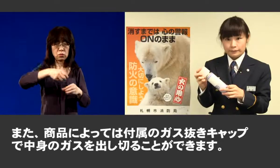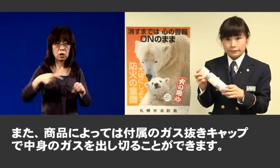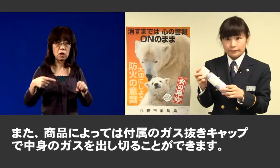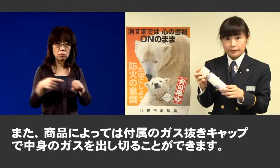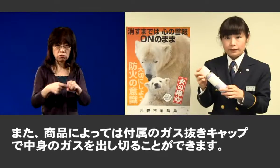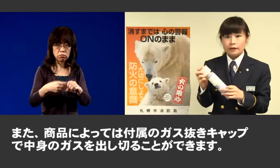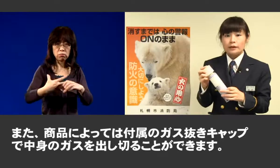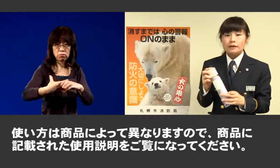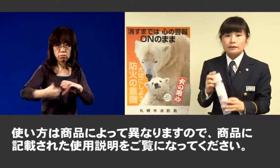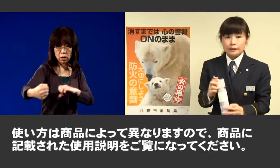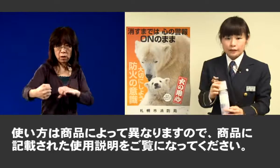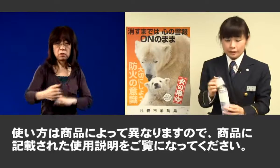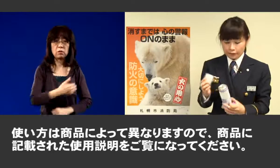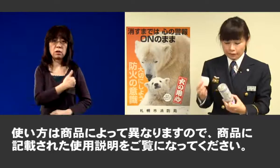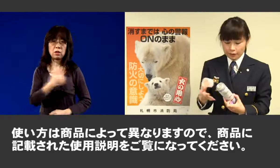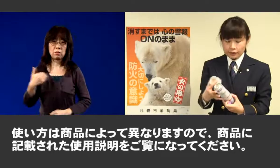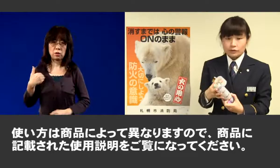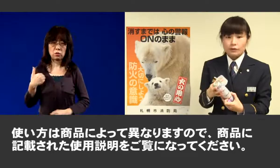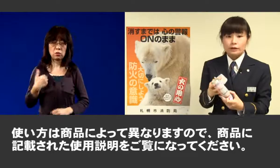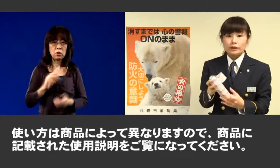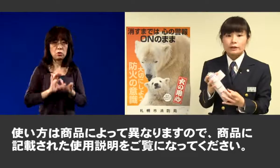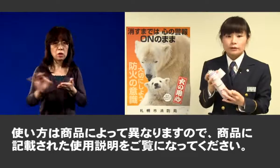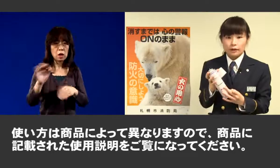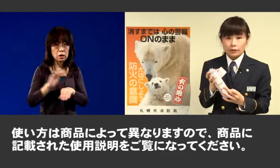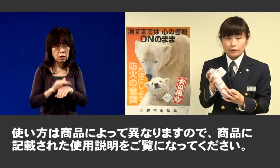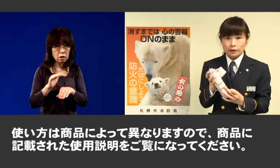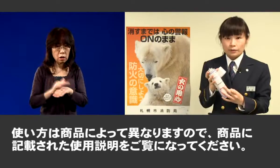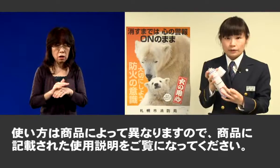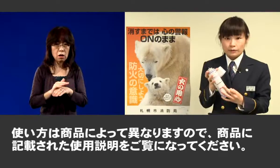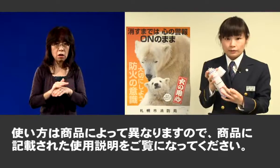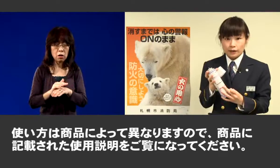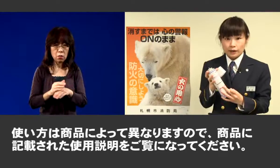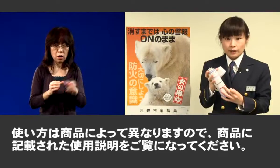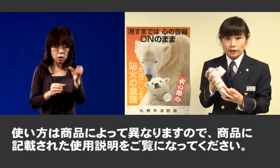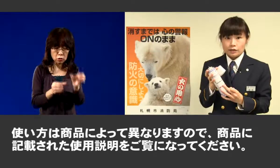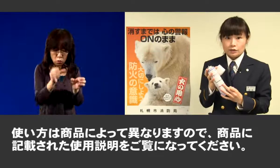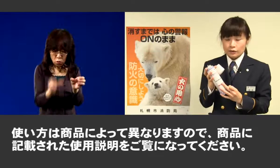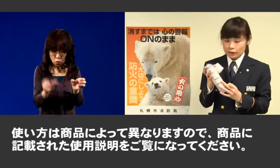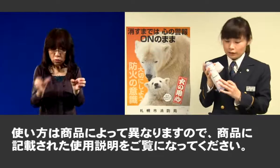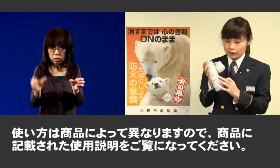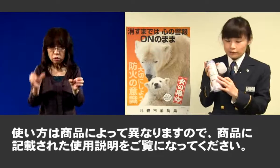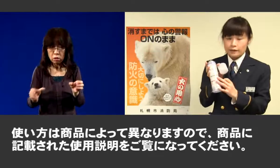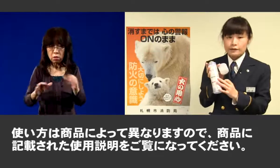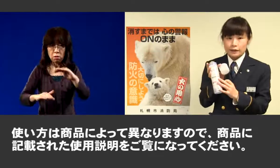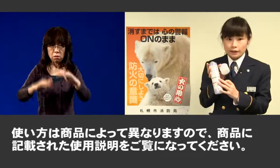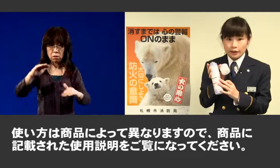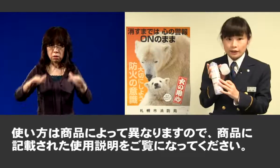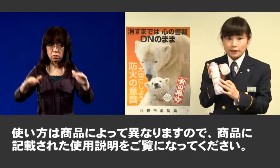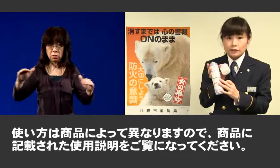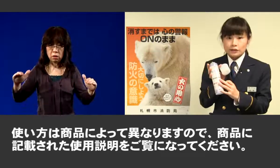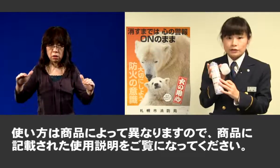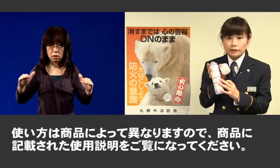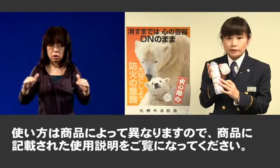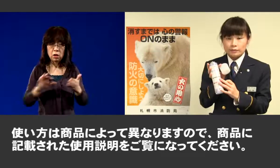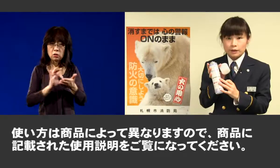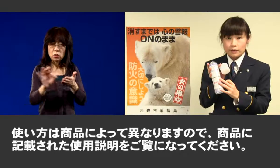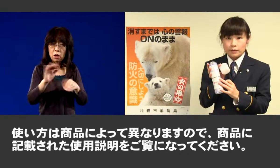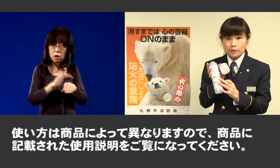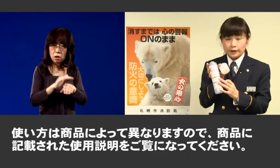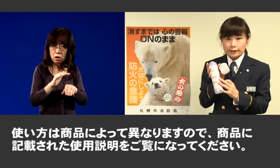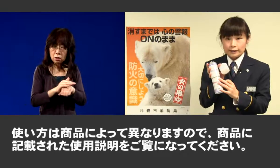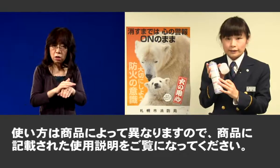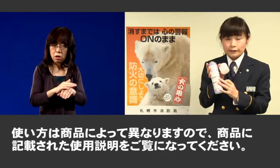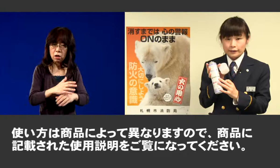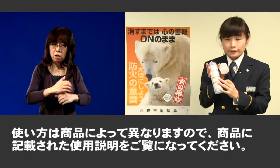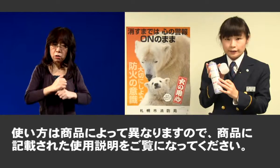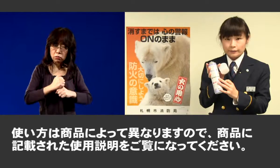ます。使い方は商品によって異なりますので、商品に記載された使用説明を